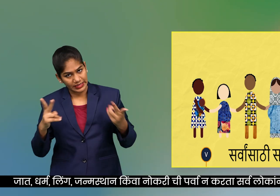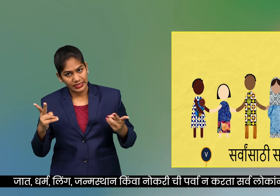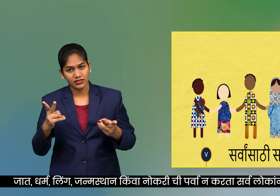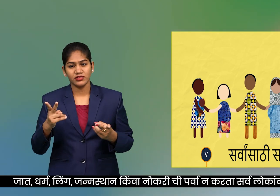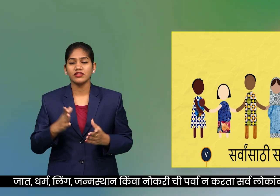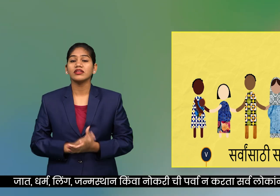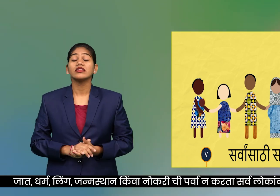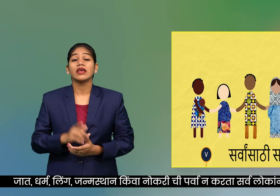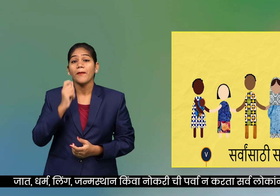दिले जाते.